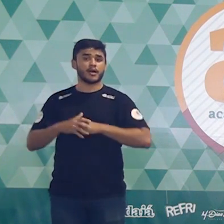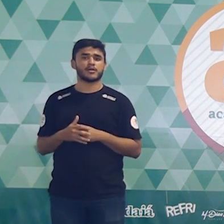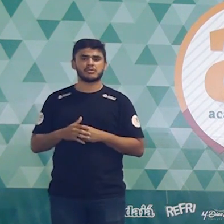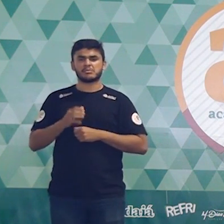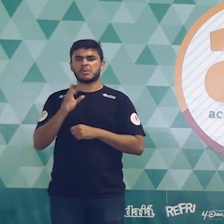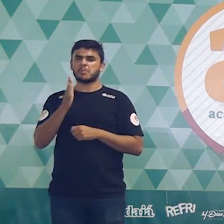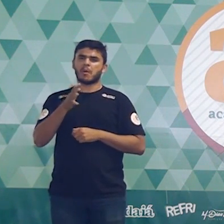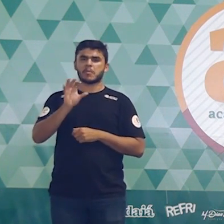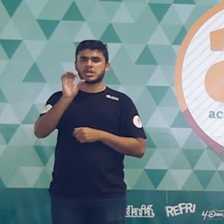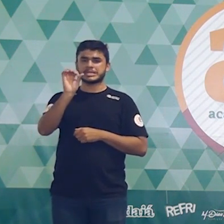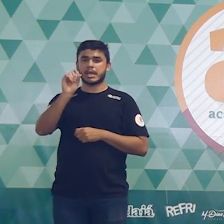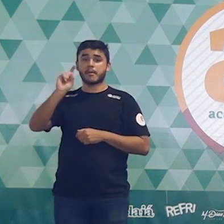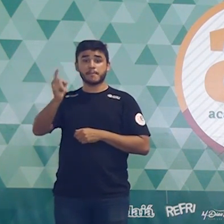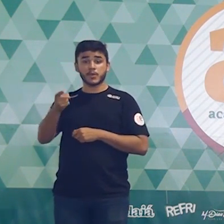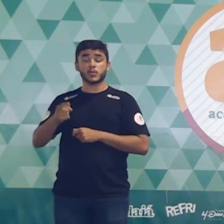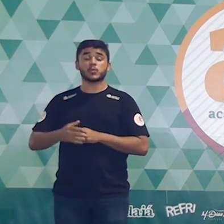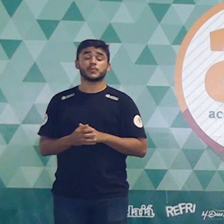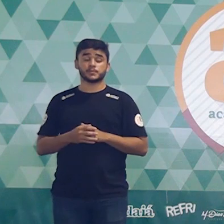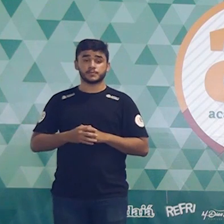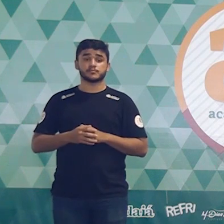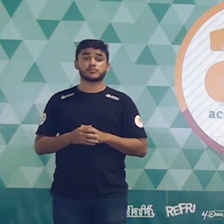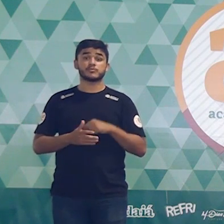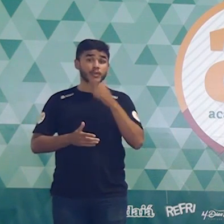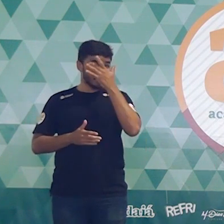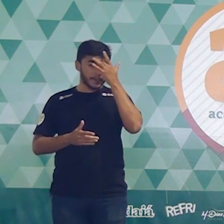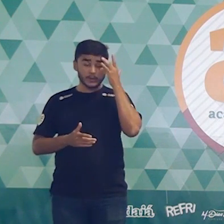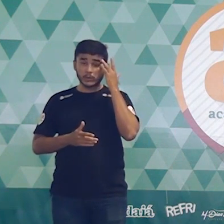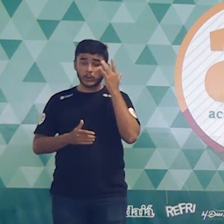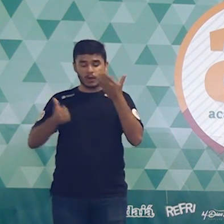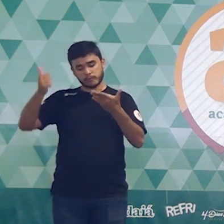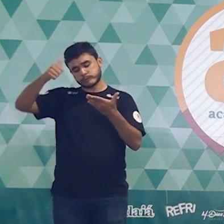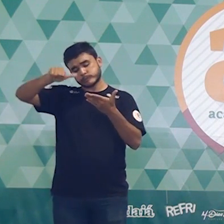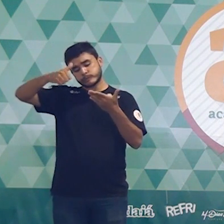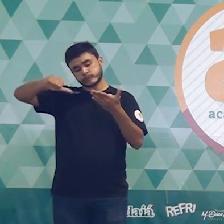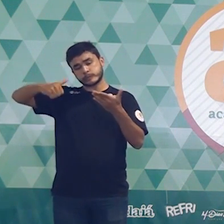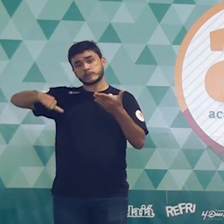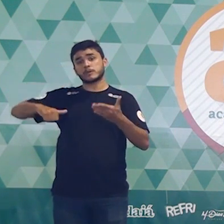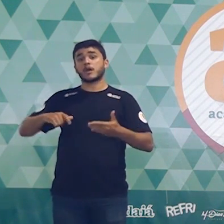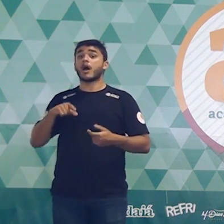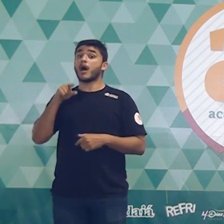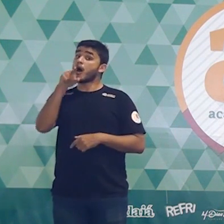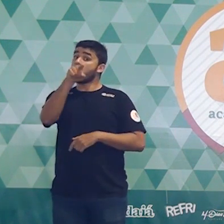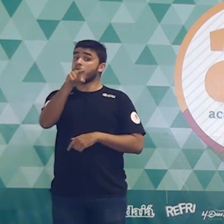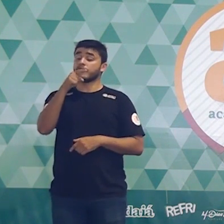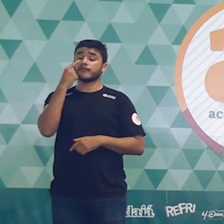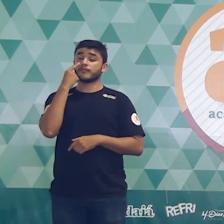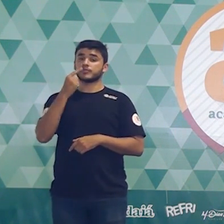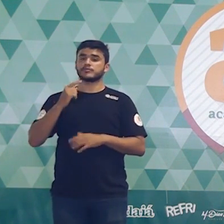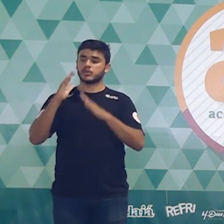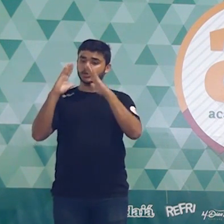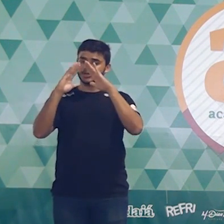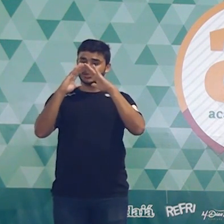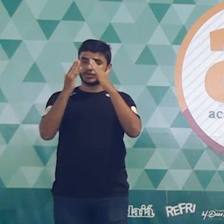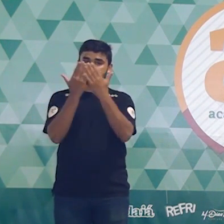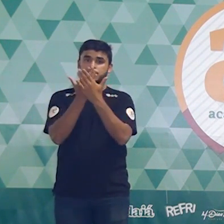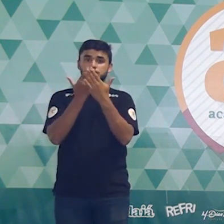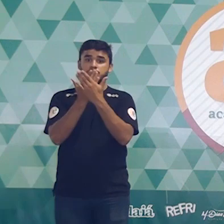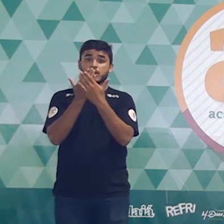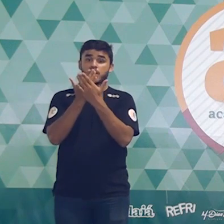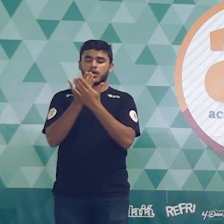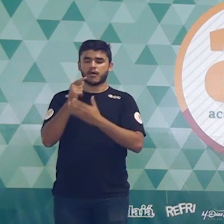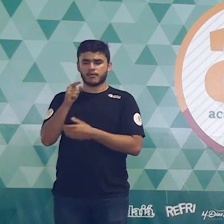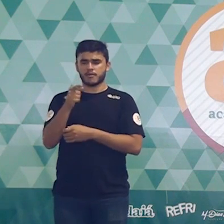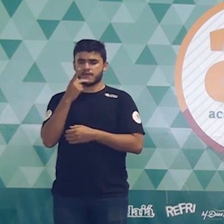corretores em média. Esse pessoal, quando você coloca a escola para contribuir, para resolver problemas, eles